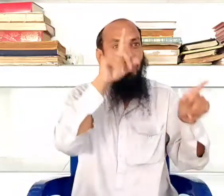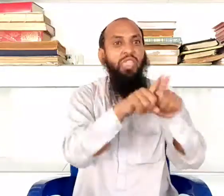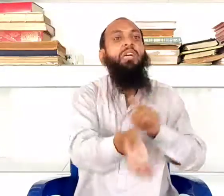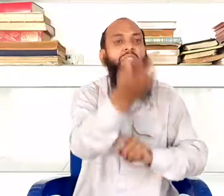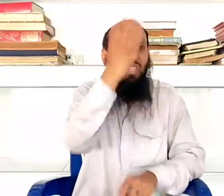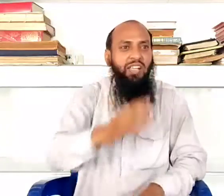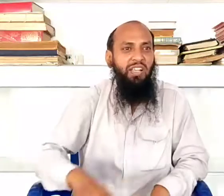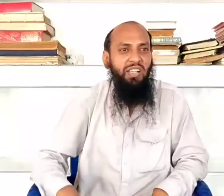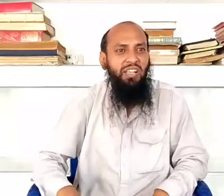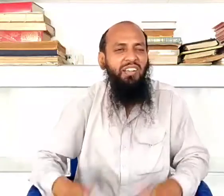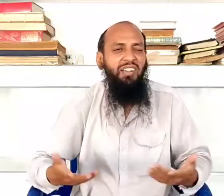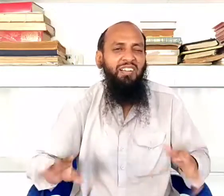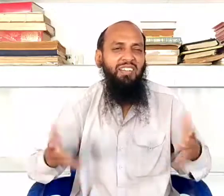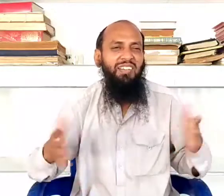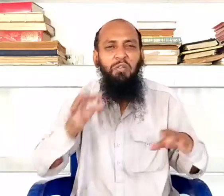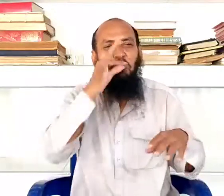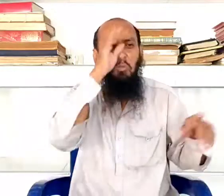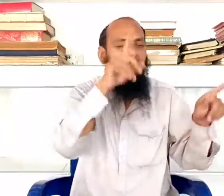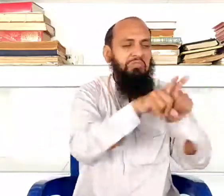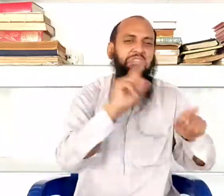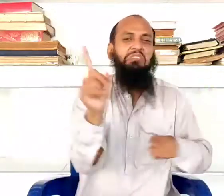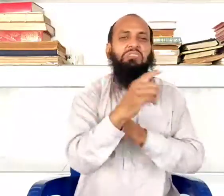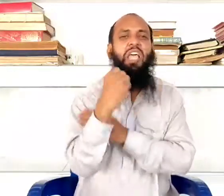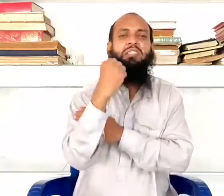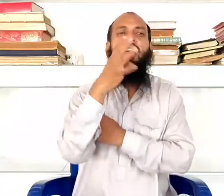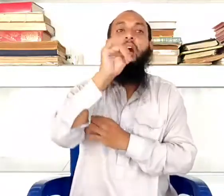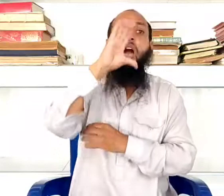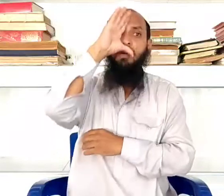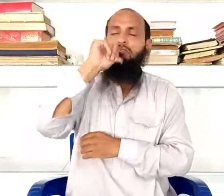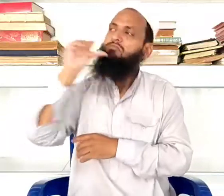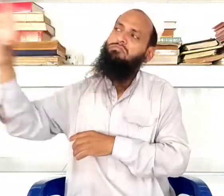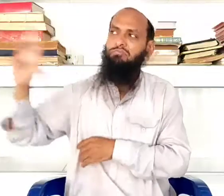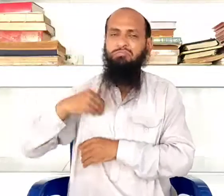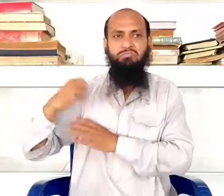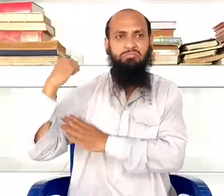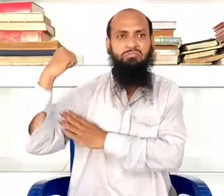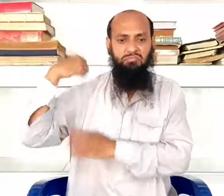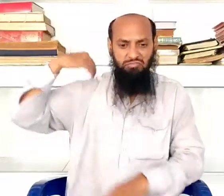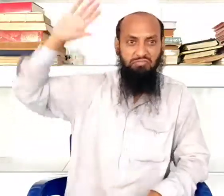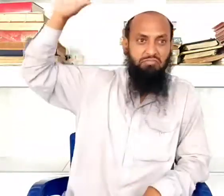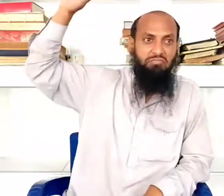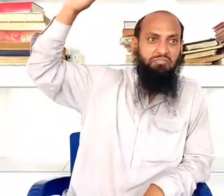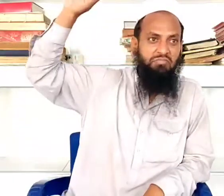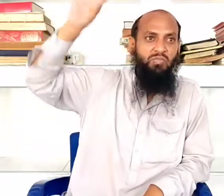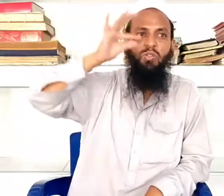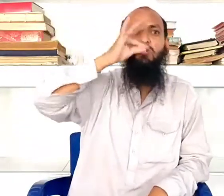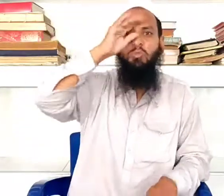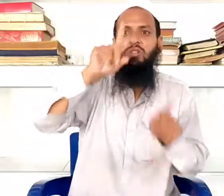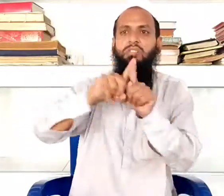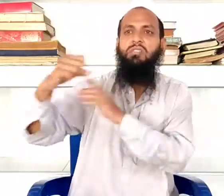ਦੇ ਜਰਾਵੇ ਉਹਨੇ ਅੱਲਾਹ ਰਜ਼ੀ ਅੱਲਾਹੁ ਤਾਲਾ ਅਨਹੋ ਬਸ਼ੇਰੇ ਖੁਦਾ ਅਲੀ ਮੁਰਤਜ਼ਾ ਰਜ਼ੀ ਅੱਲਾਹੁ ਤਾਲਾ ਅਨਹੋ ਨੇ ਆਪਣੇ ਬੱਚੇ ਮੁਕਾਬਲ ਨੂੰ ਕਤਲ